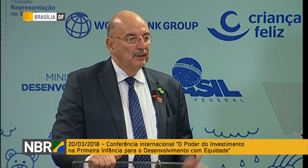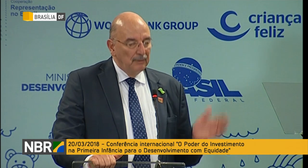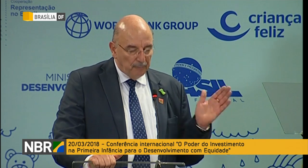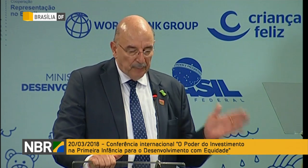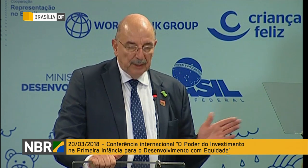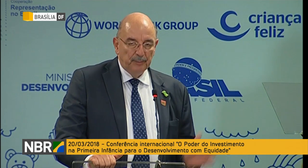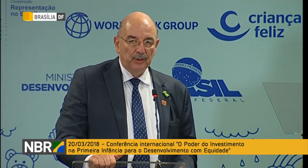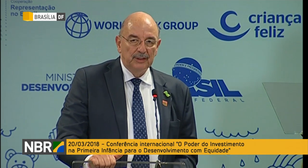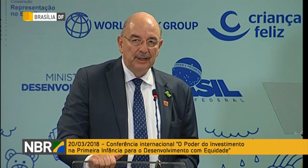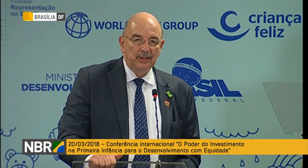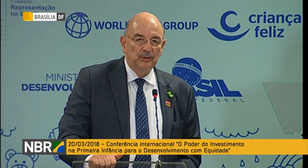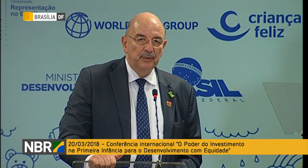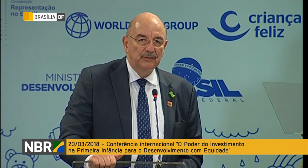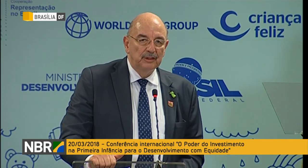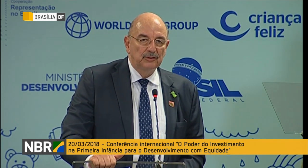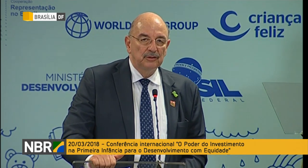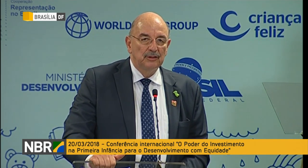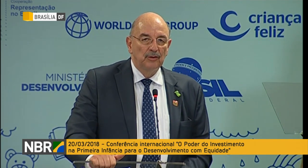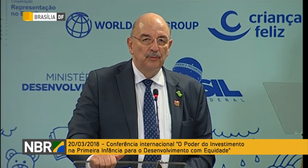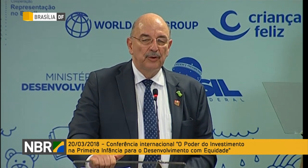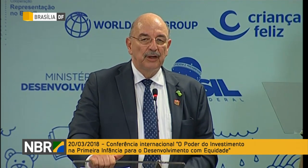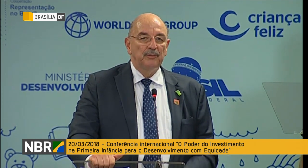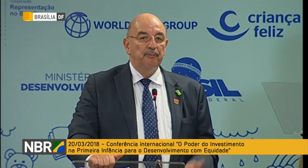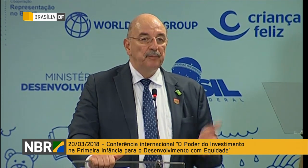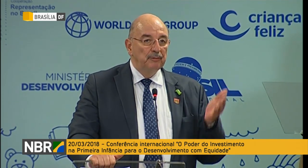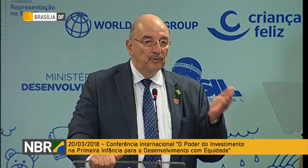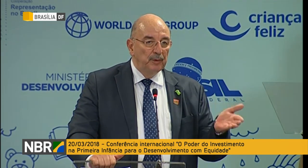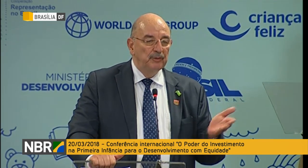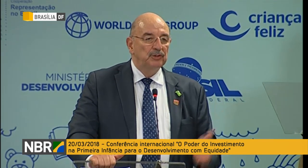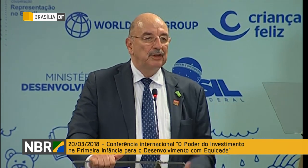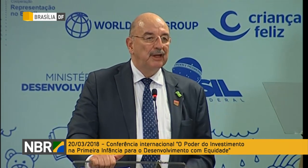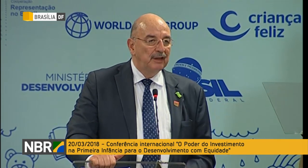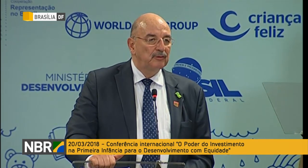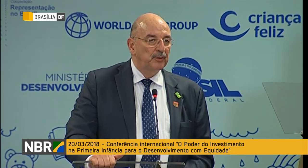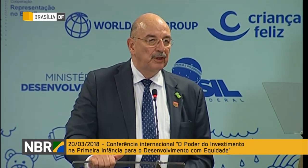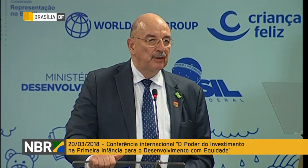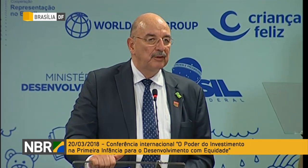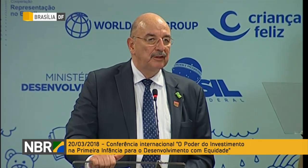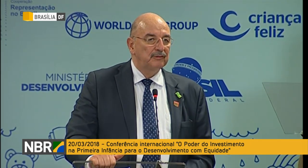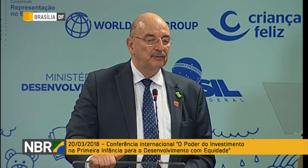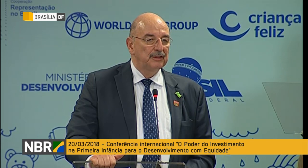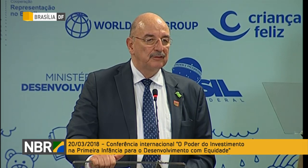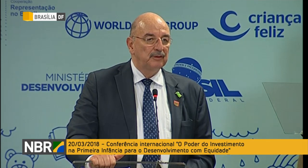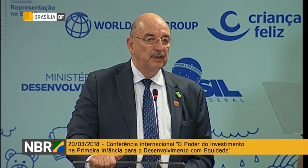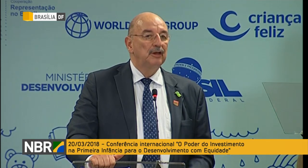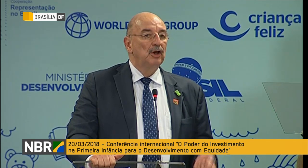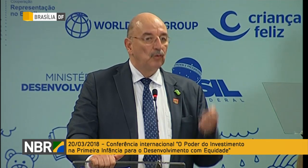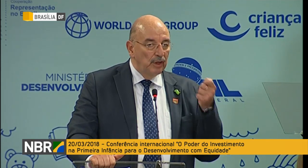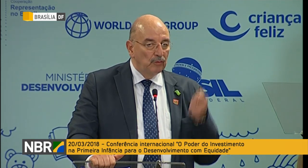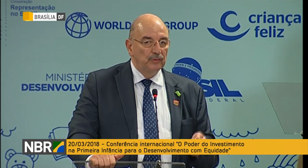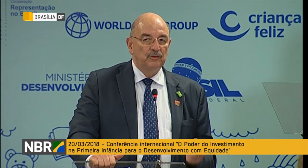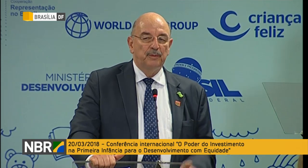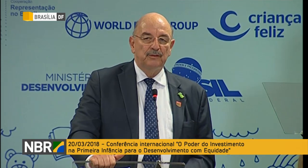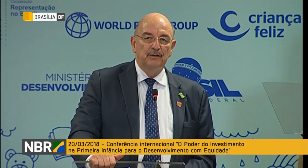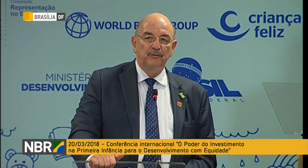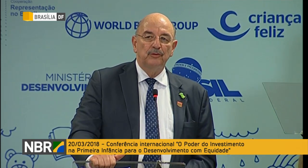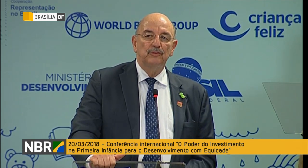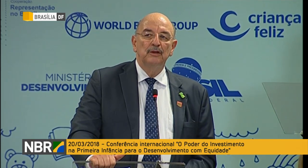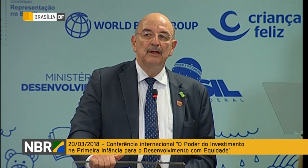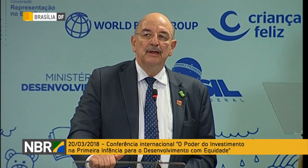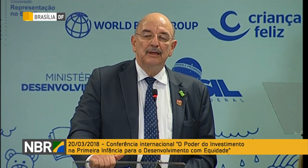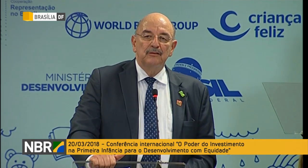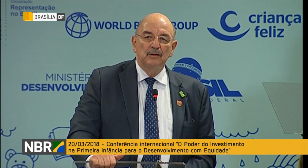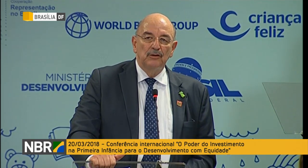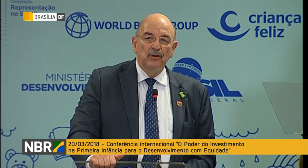recursos pela prioridade que o presidente deu ao programa e nos permitiu criar esse programa Criança Feliz também, com recursos